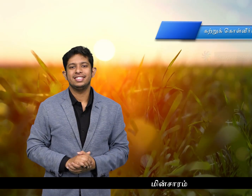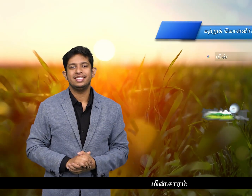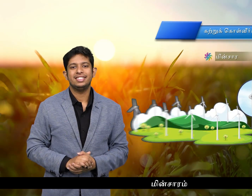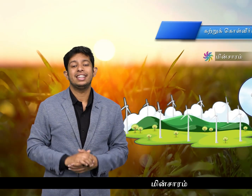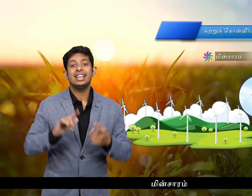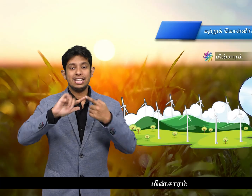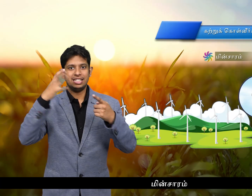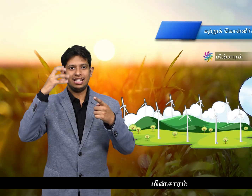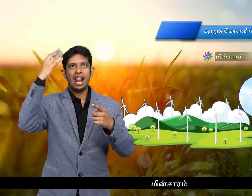மின்சாரம்,